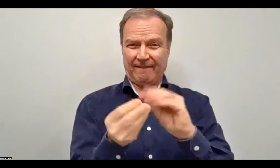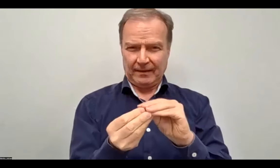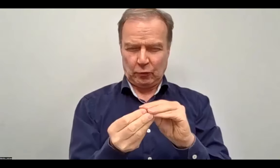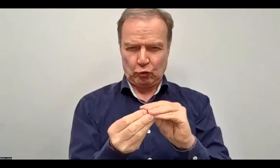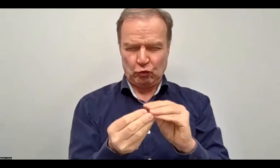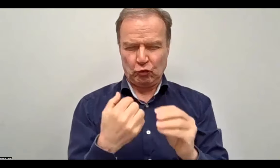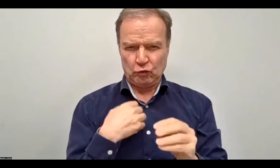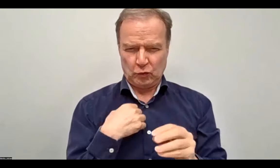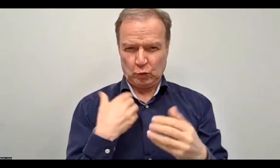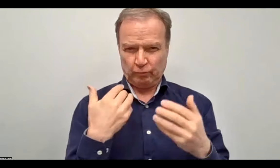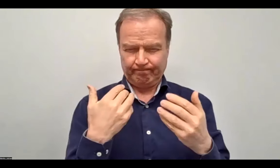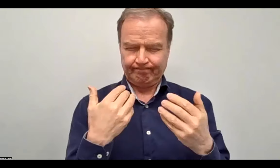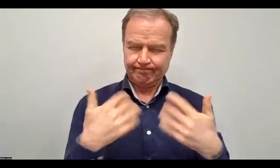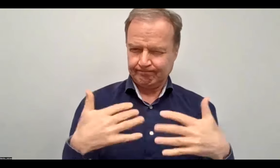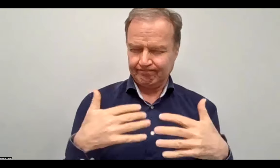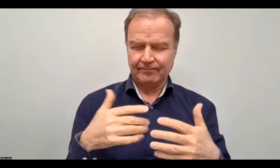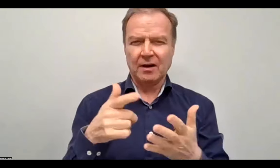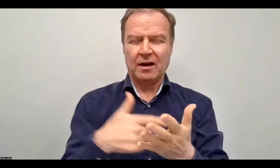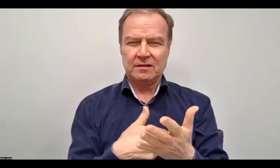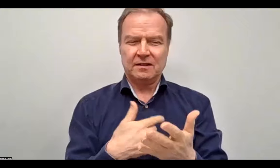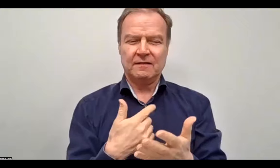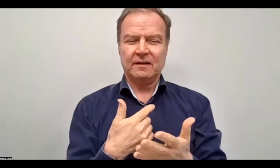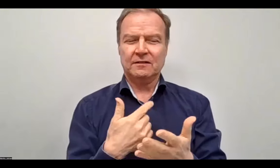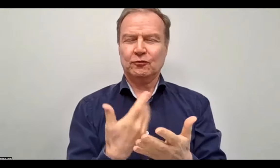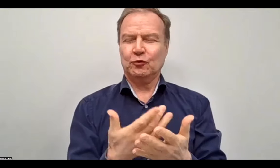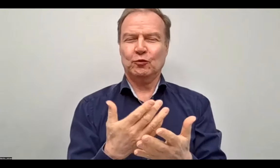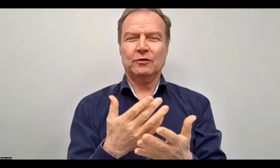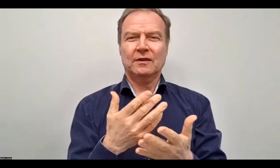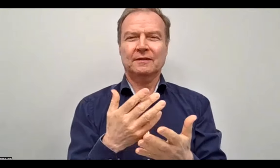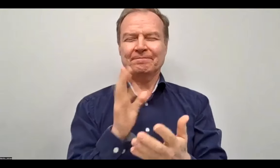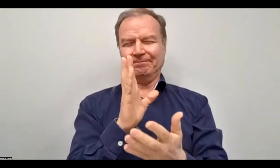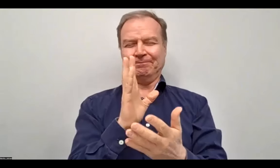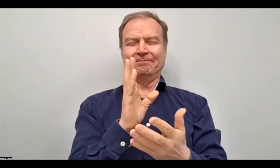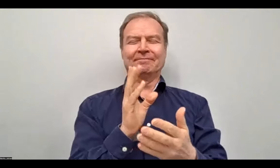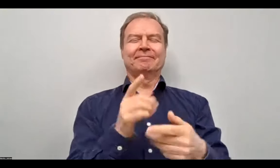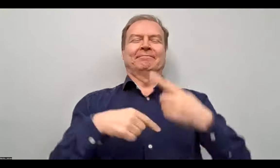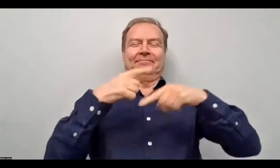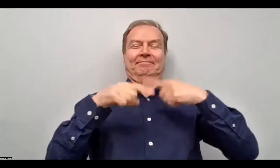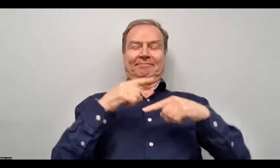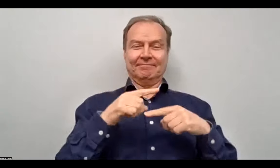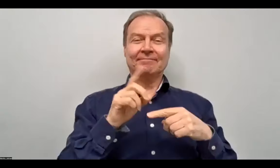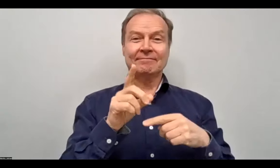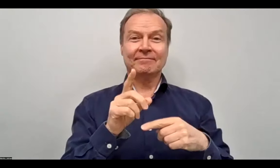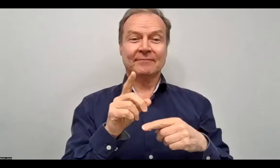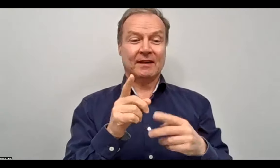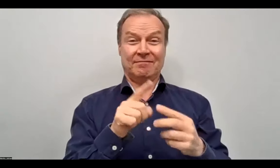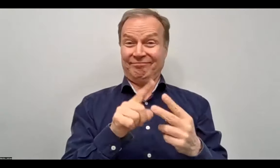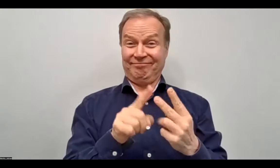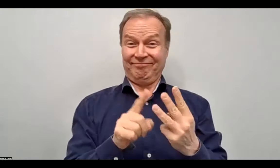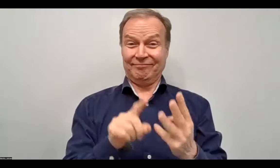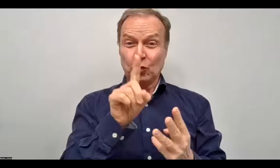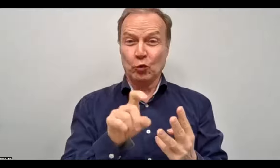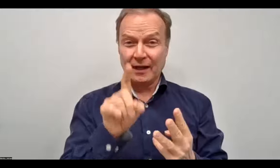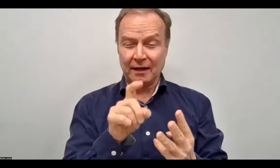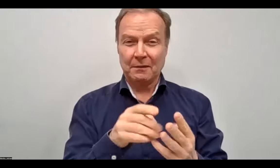todella hyödyllinen iltapäivä. Minun pitäisi nyt tehdä yhteenveto. Tämä on aika haastavaa. Tai no, otetaan